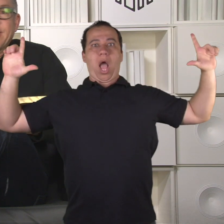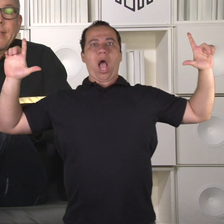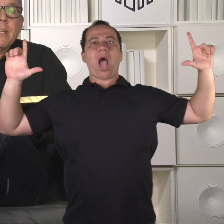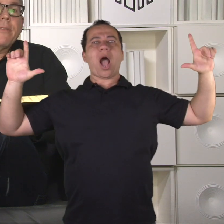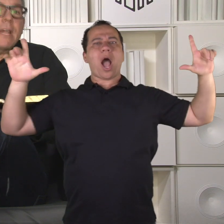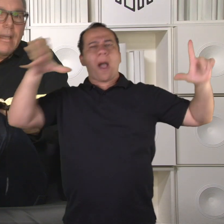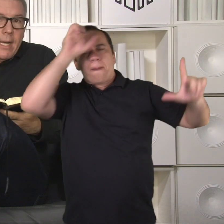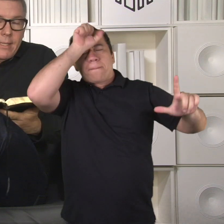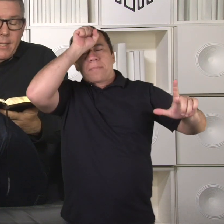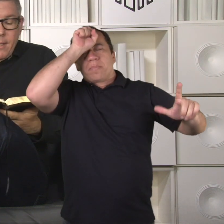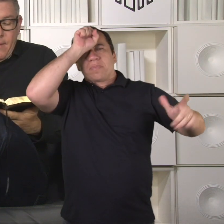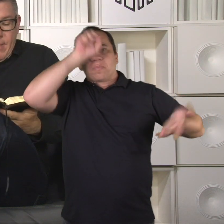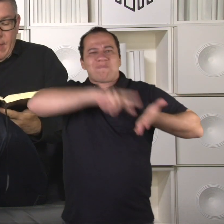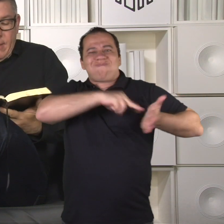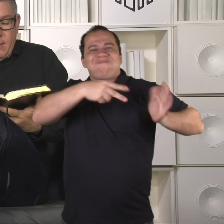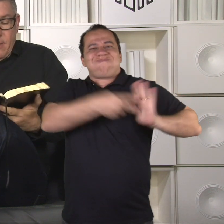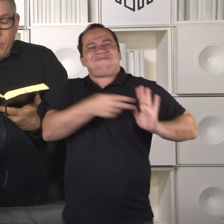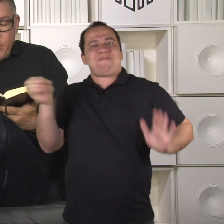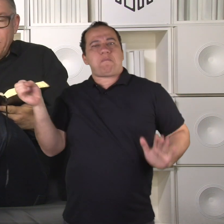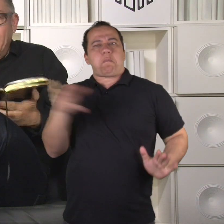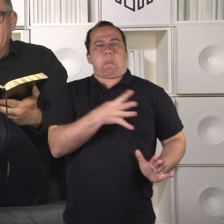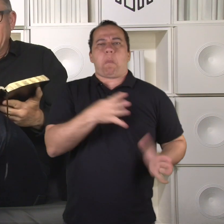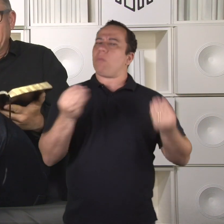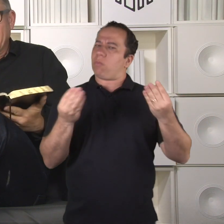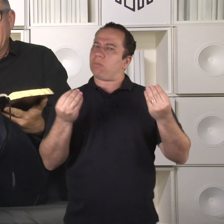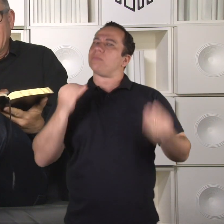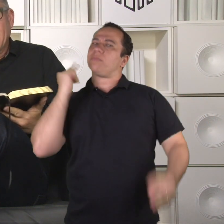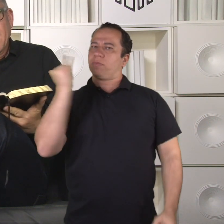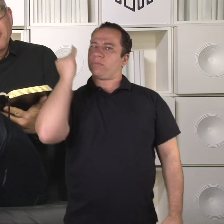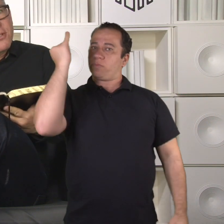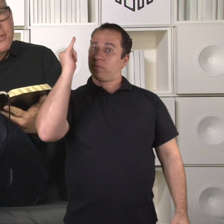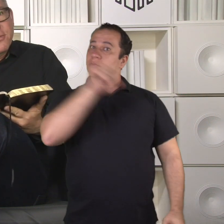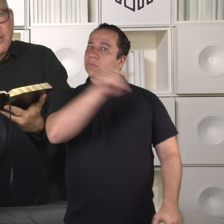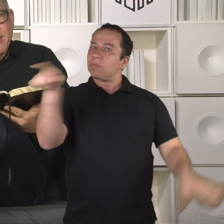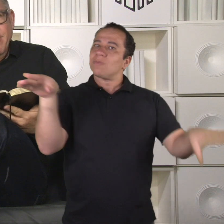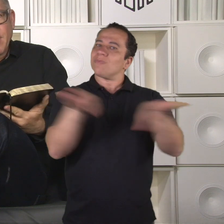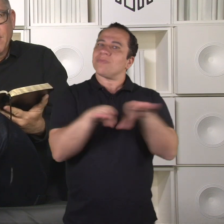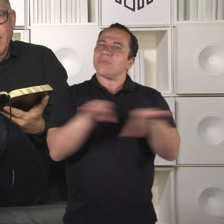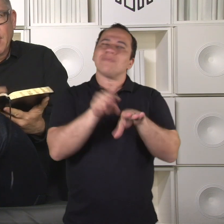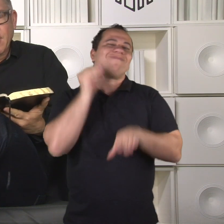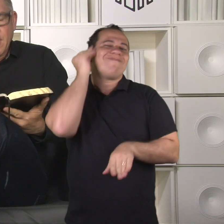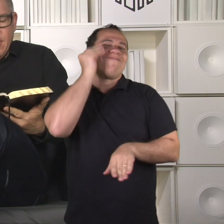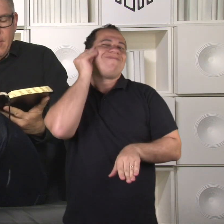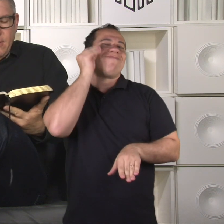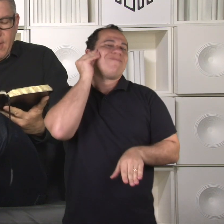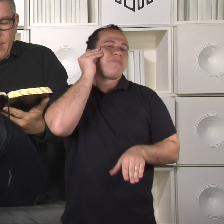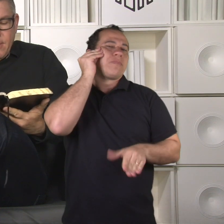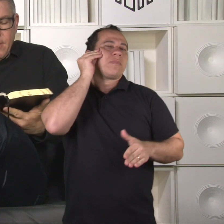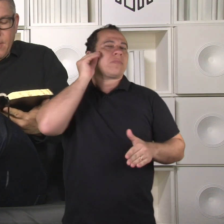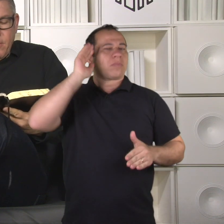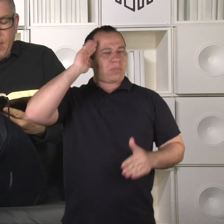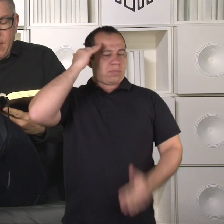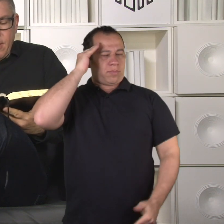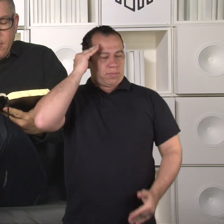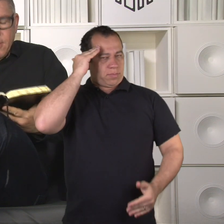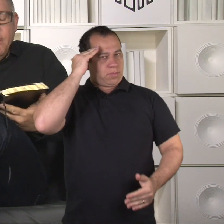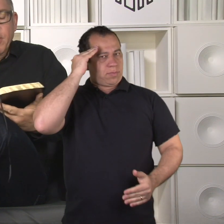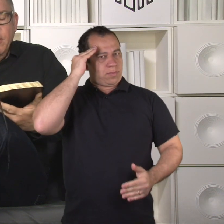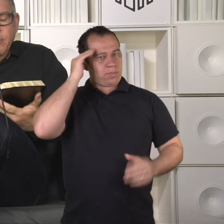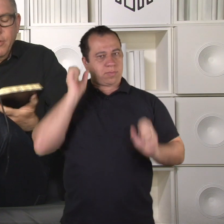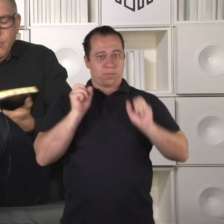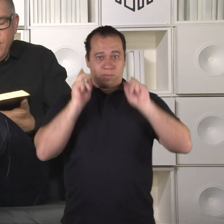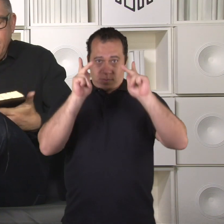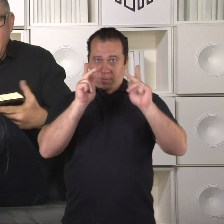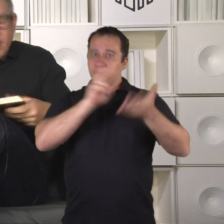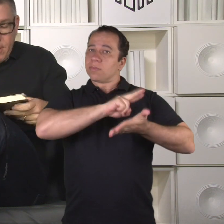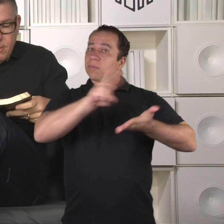foi ressignificada. Então é muito importante você entender o que Jesus está falando aqui, e eu leio Mateus